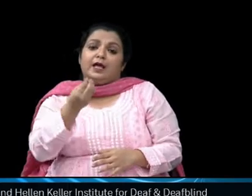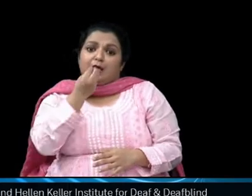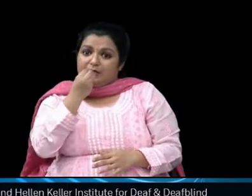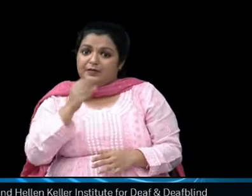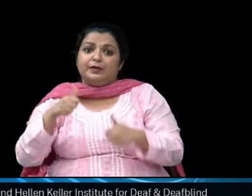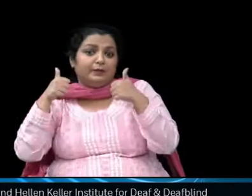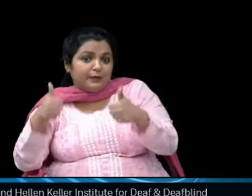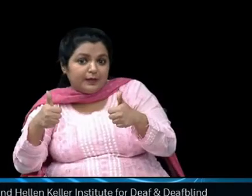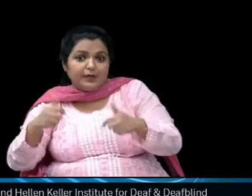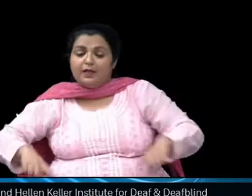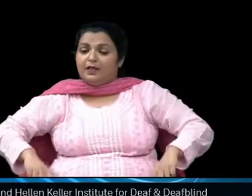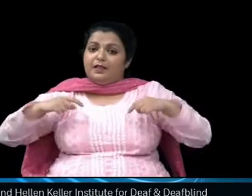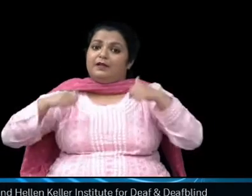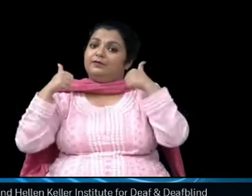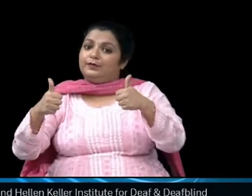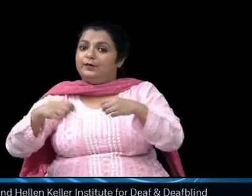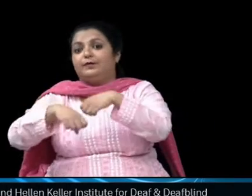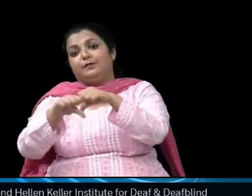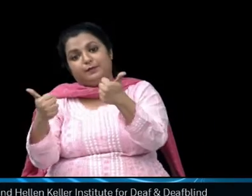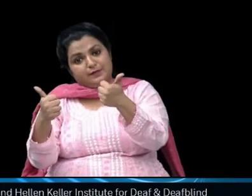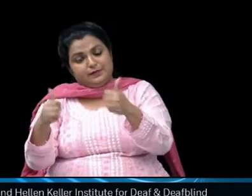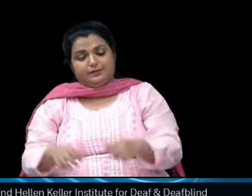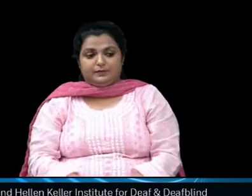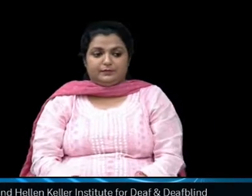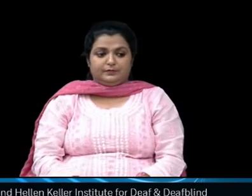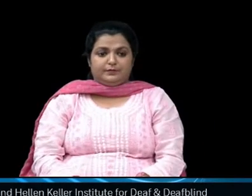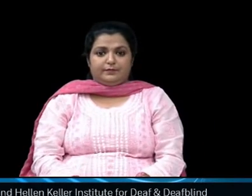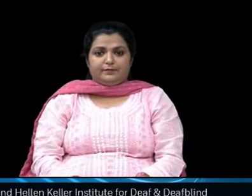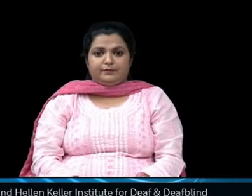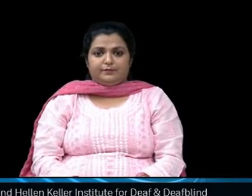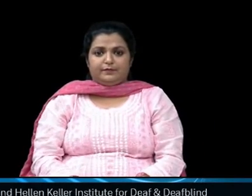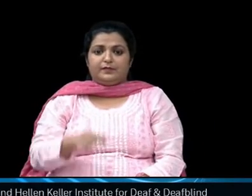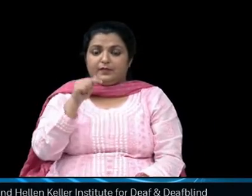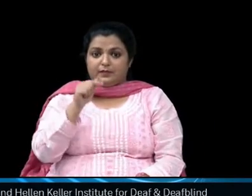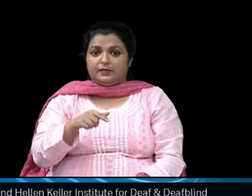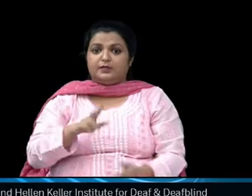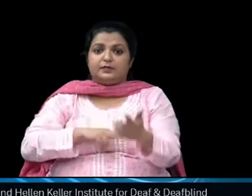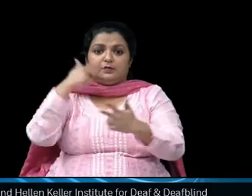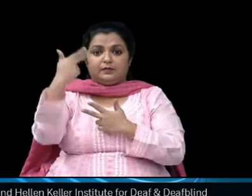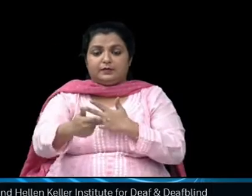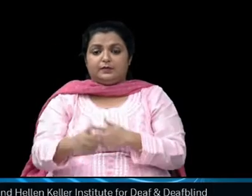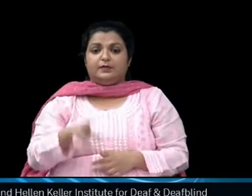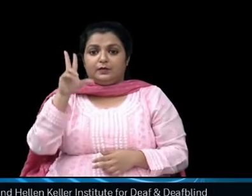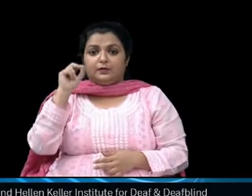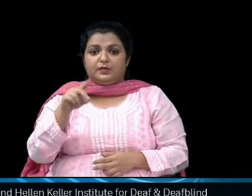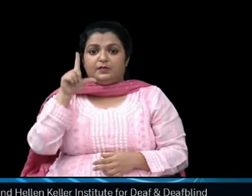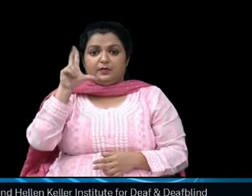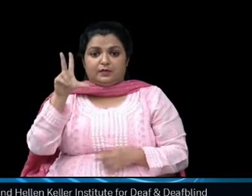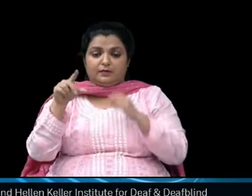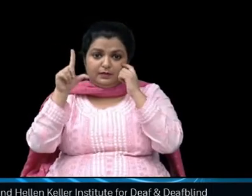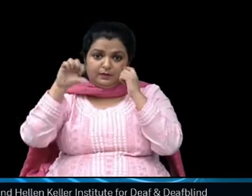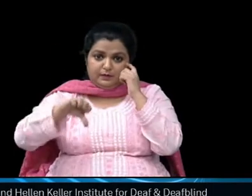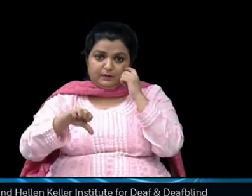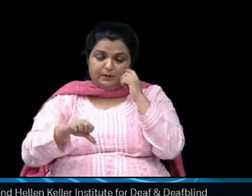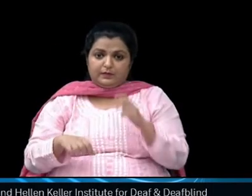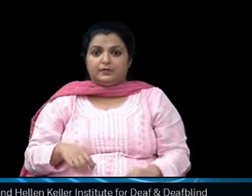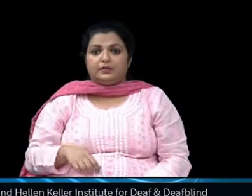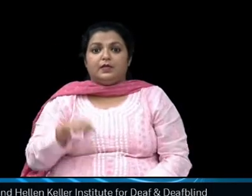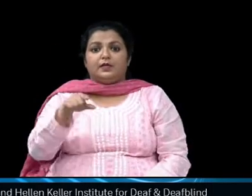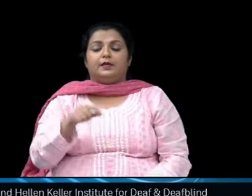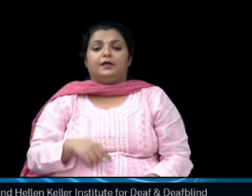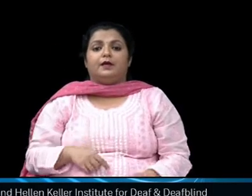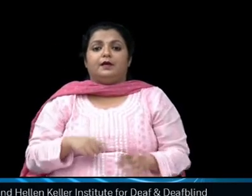में